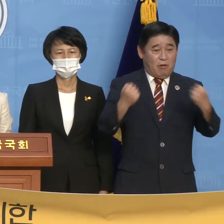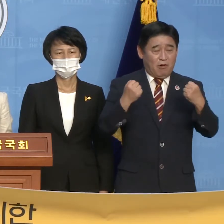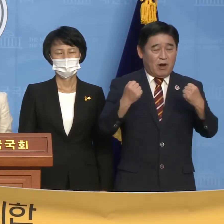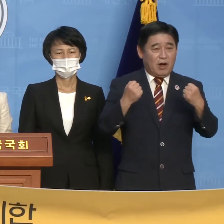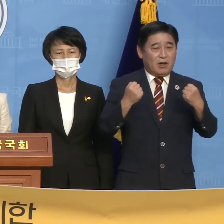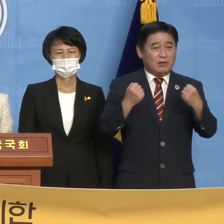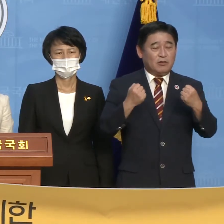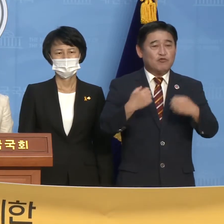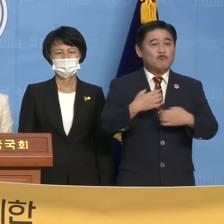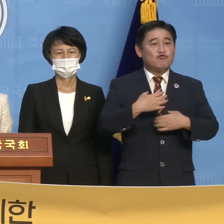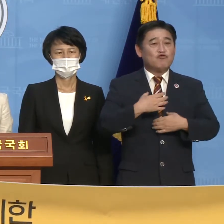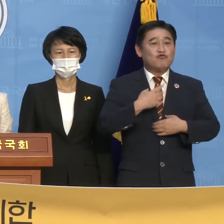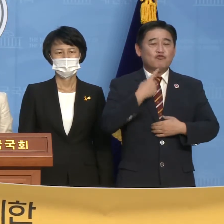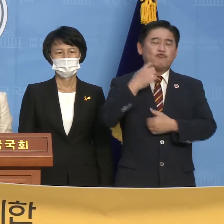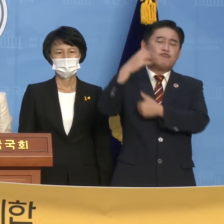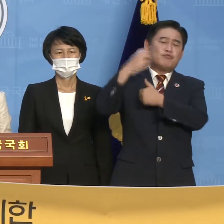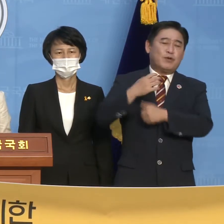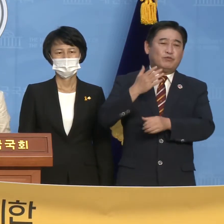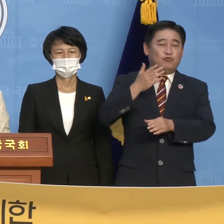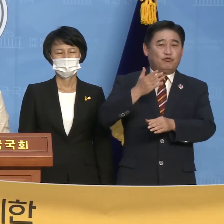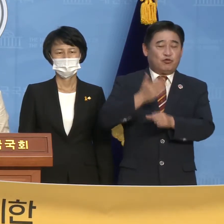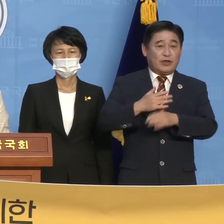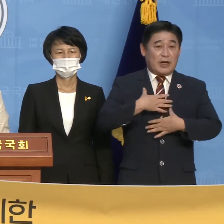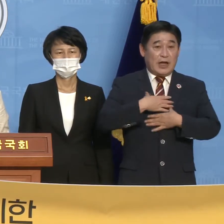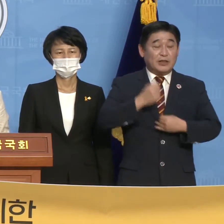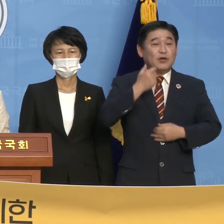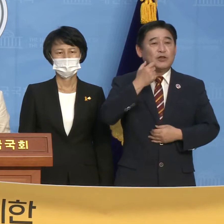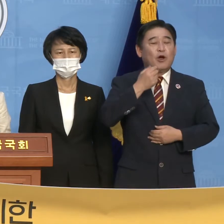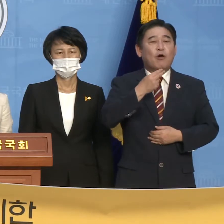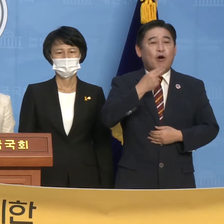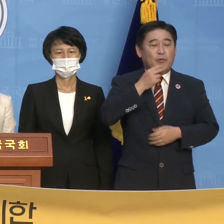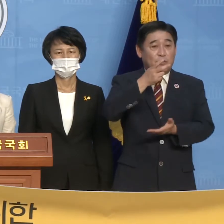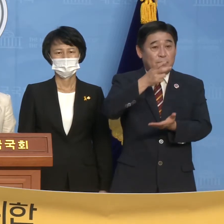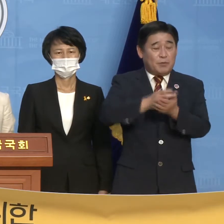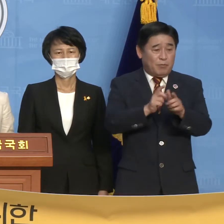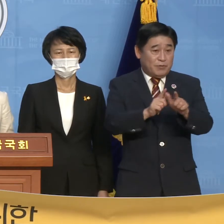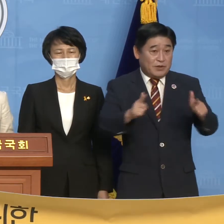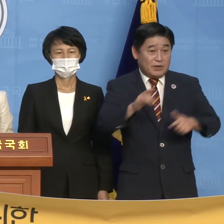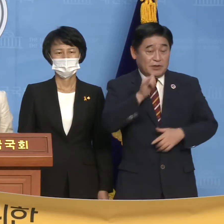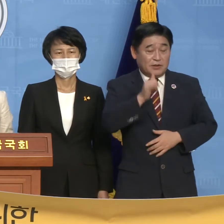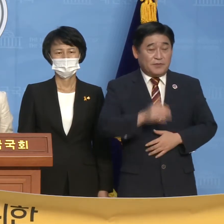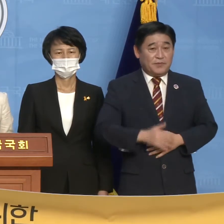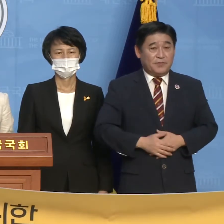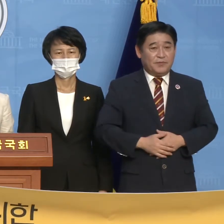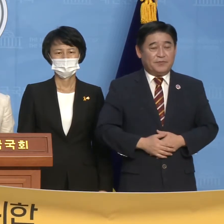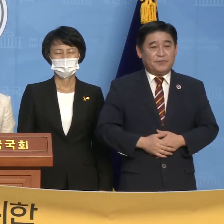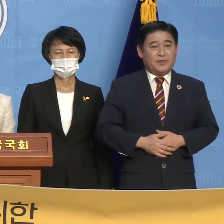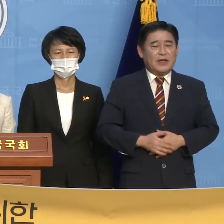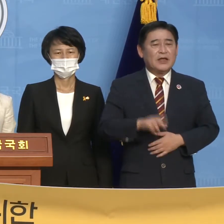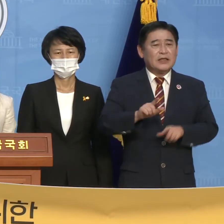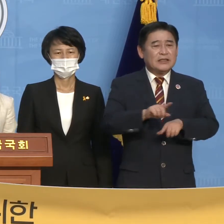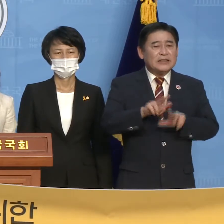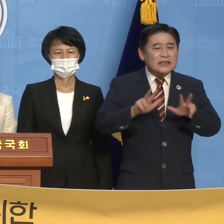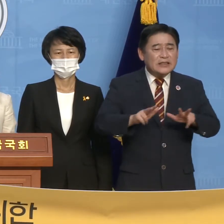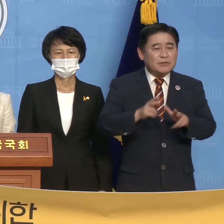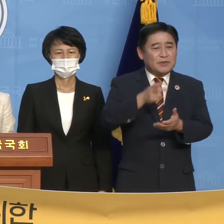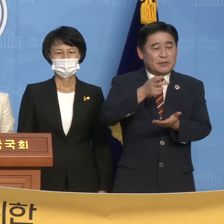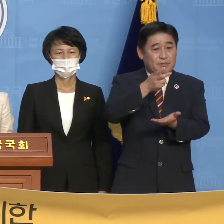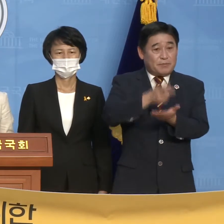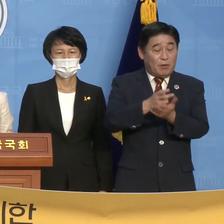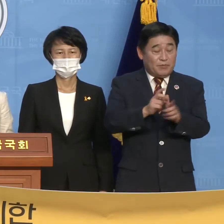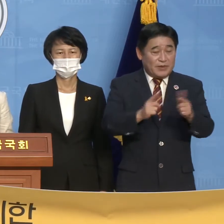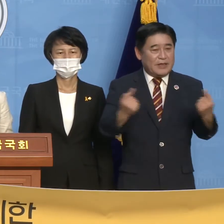건강까지 위협하고 있는, 안전을 보장하지 못하는 이런 법들이 있습니다. 저는 이런 법들을 개선해 나가야